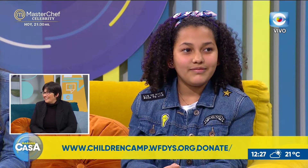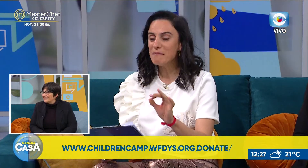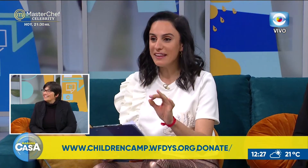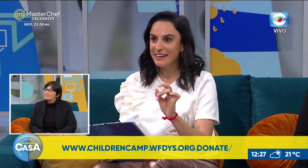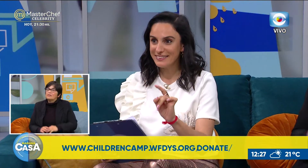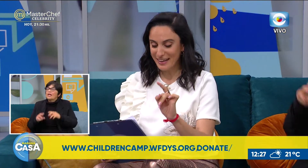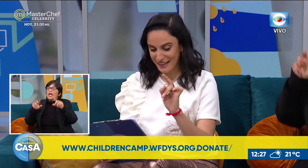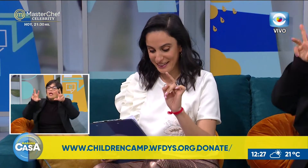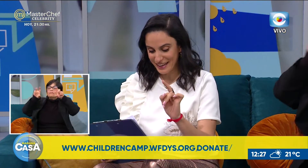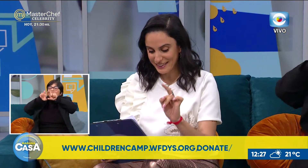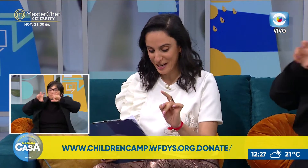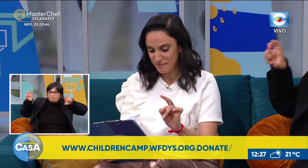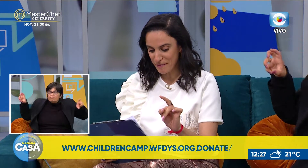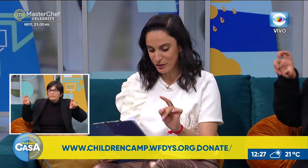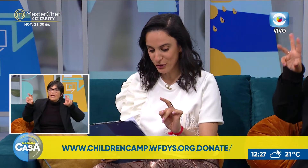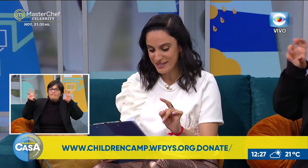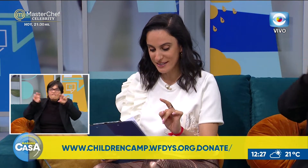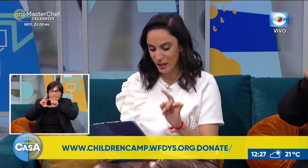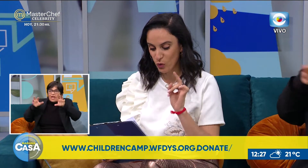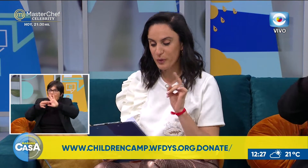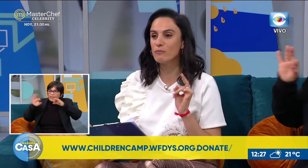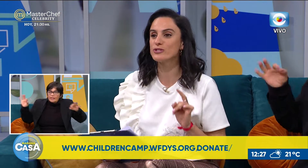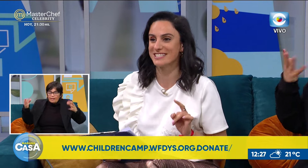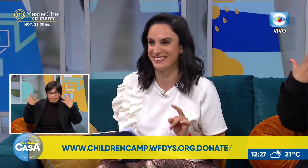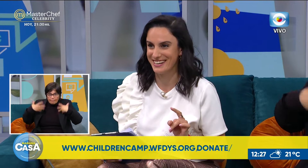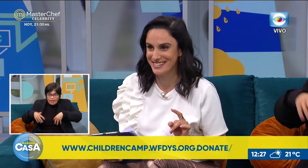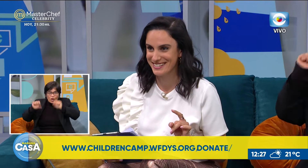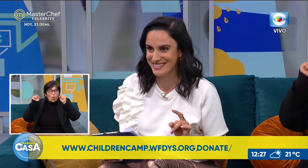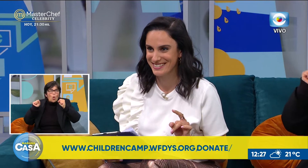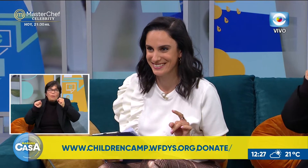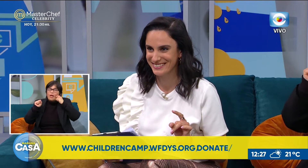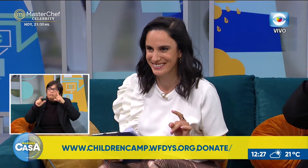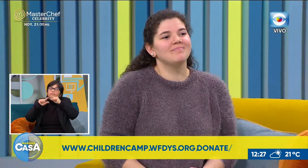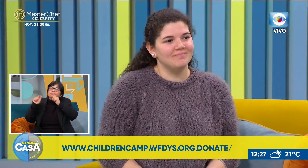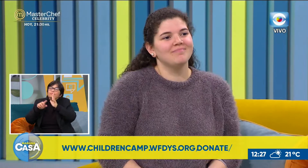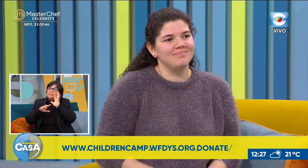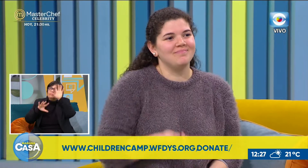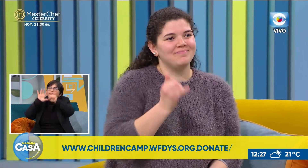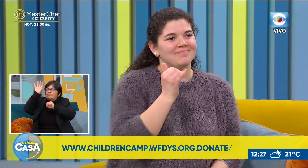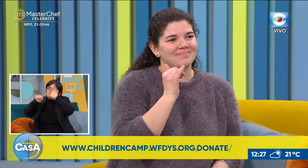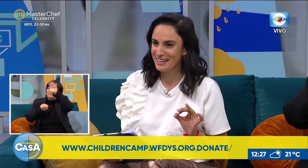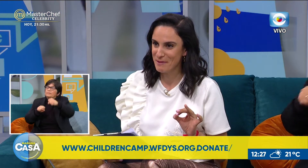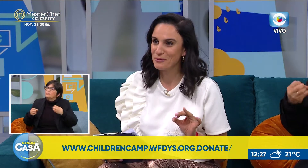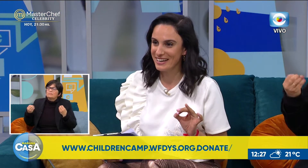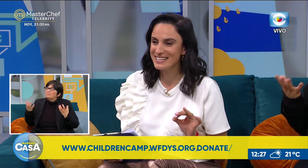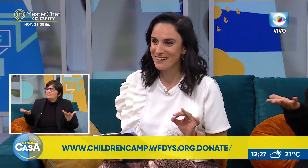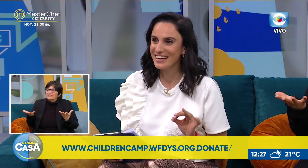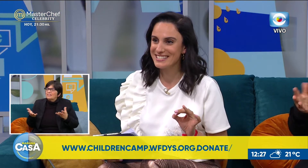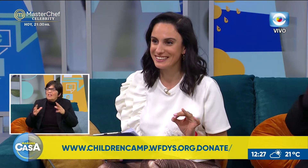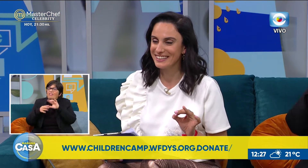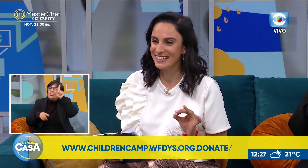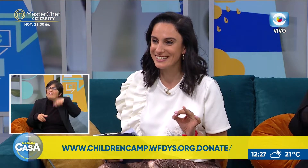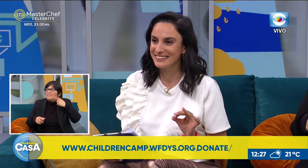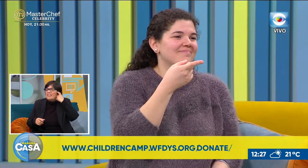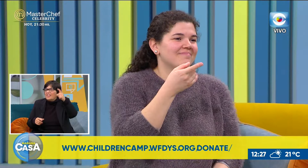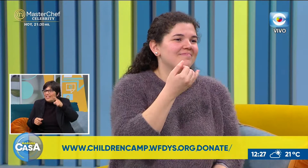El lema de este campamento es descubre muchas estrellas. ¿Por qué? Me gustaría saber